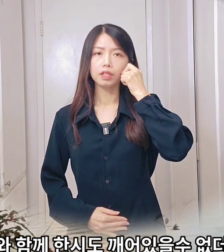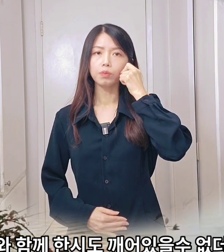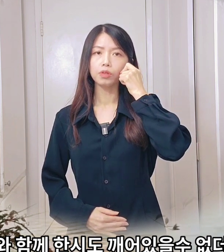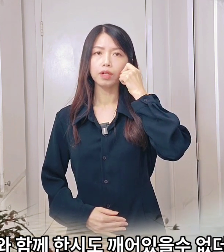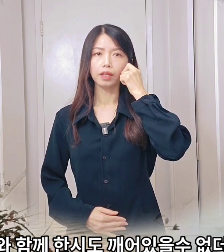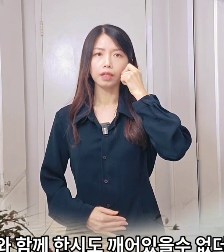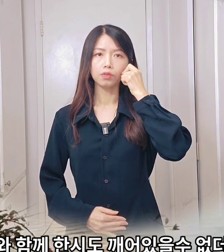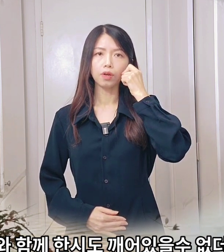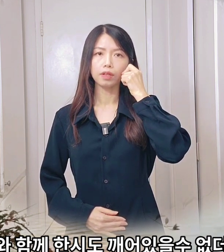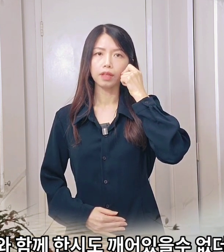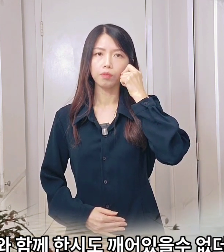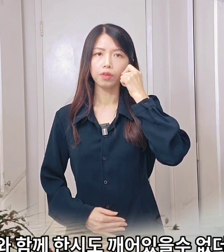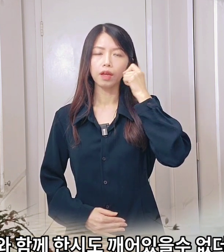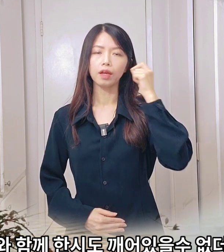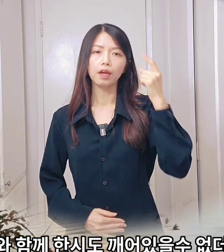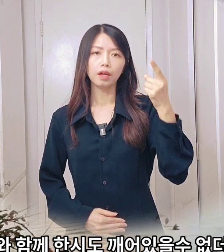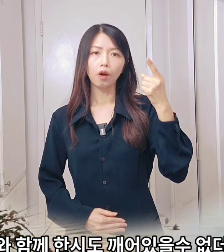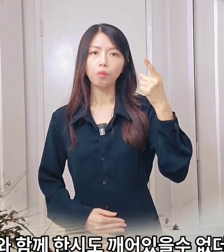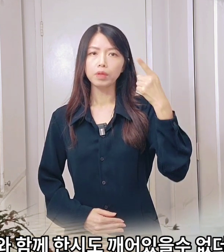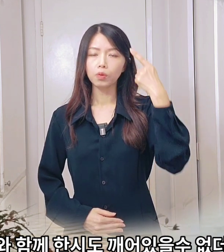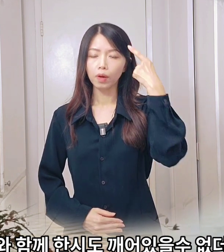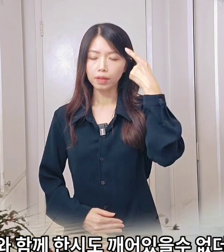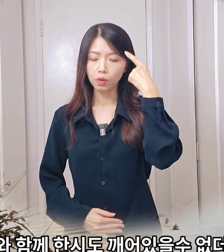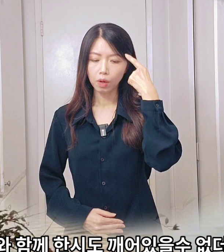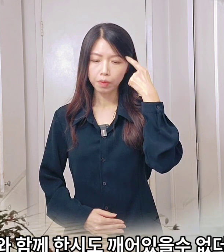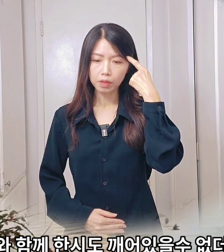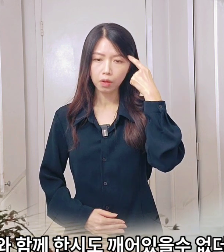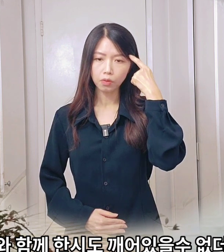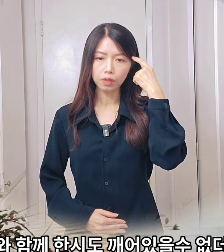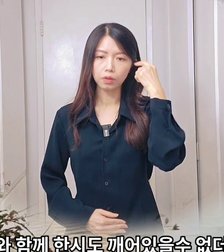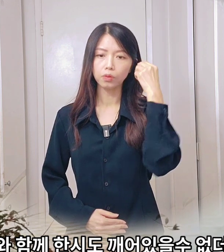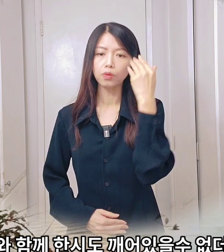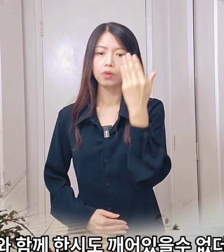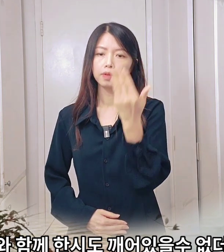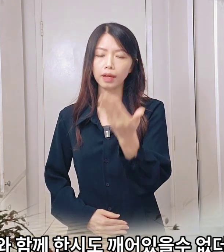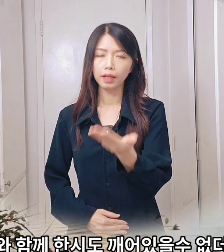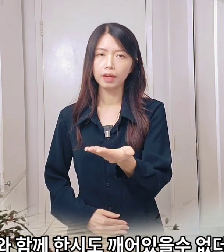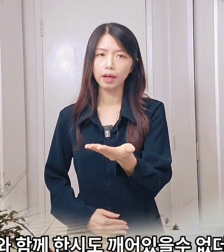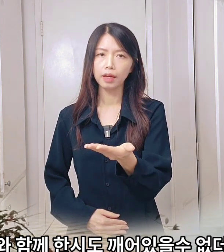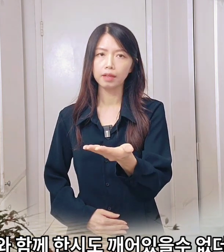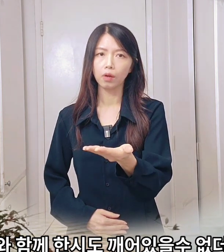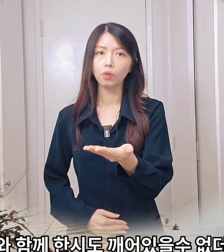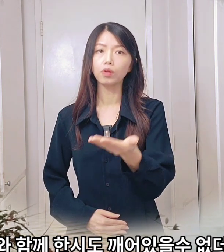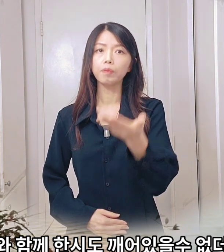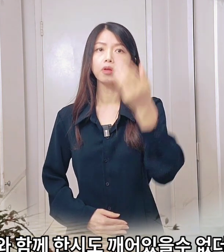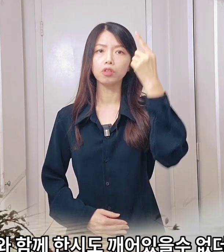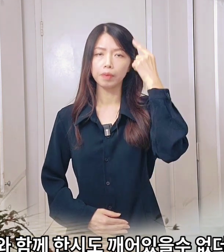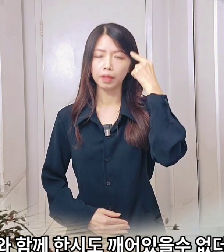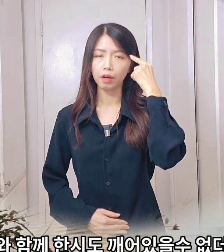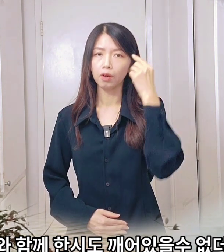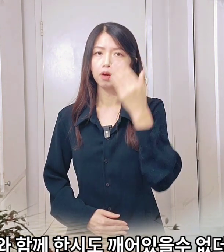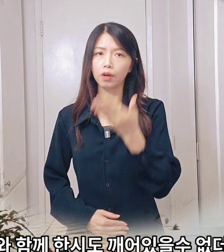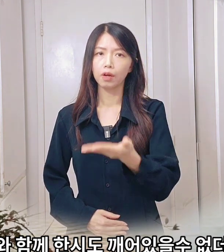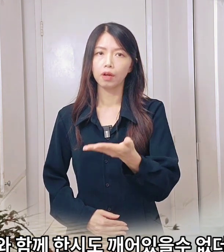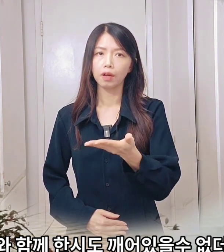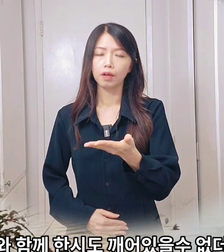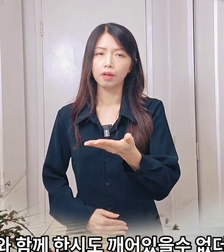부분은 질문을 나타내는 수어이기 때문에 검지로 관자놀이 한번 찍어주시고 상대를 향해서 손을 펴주시면